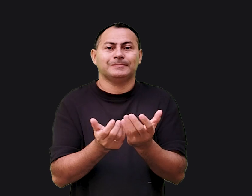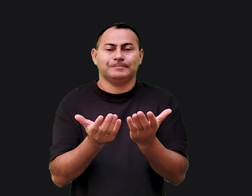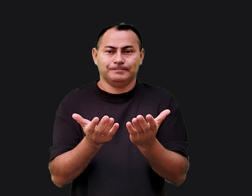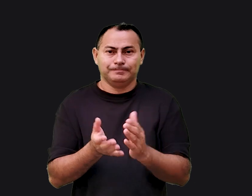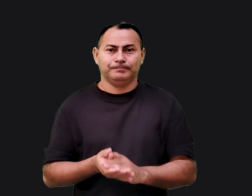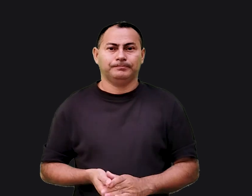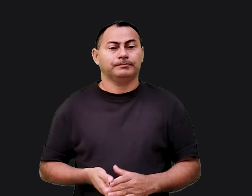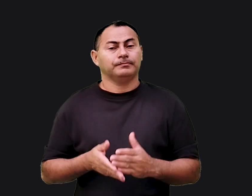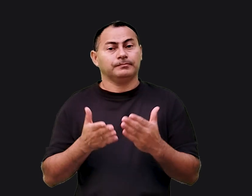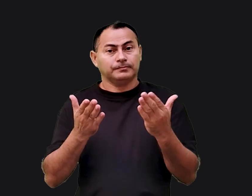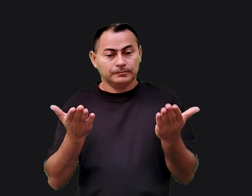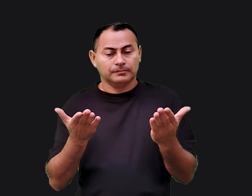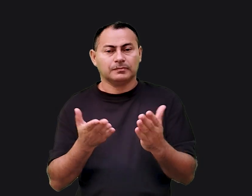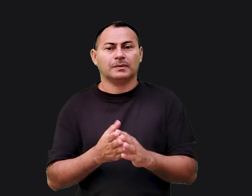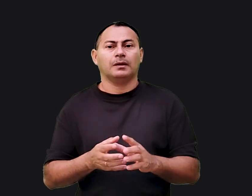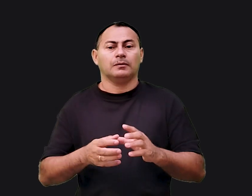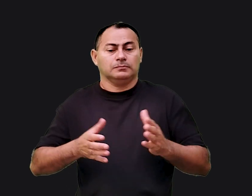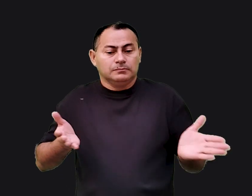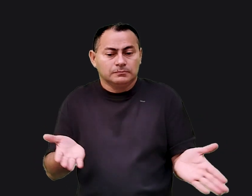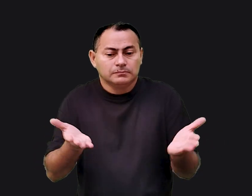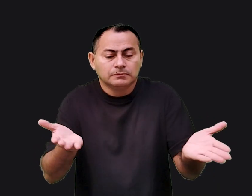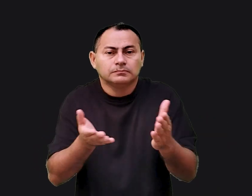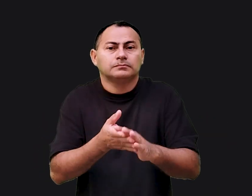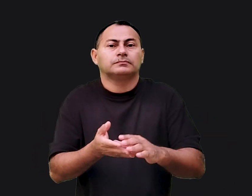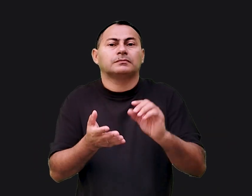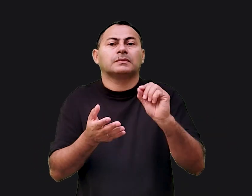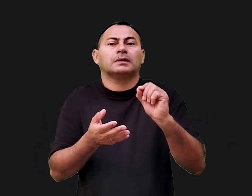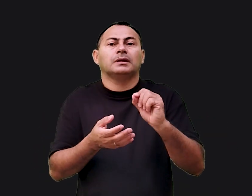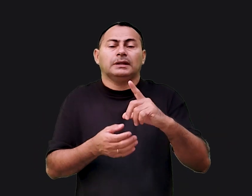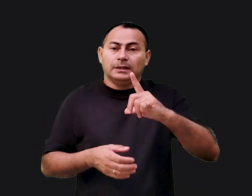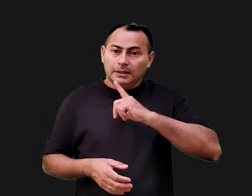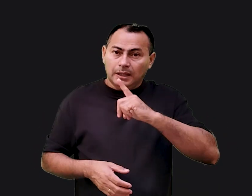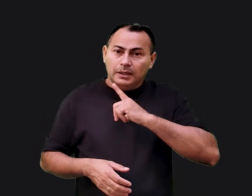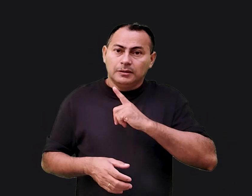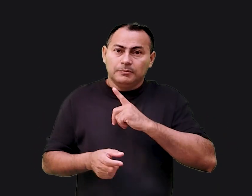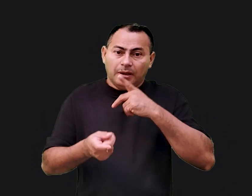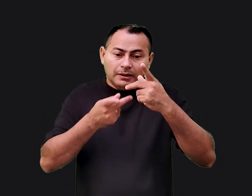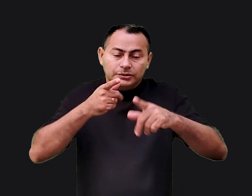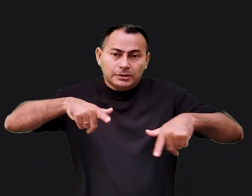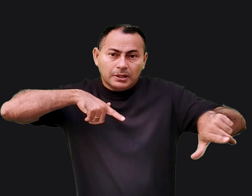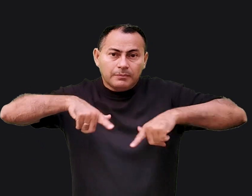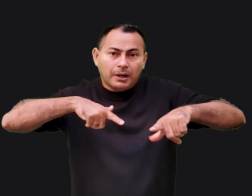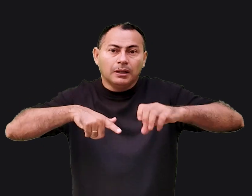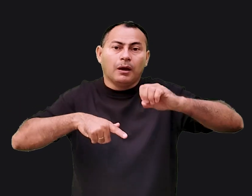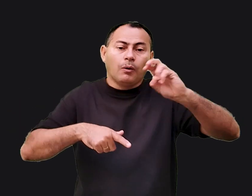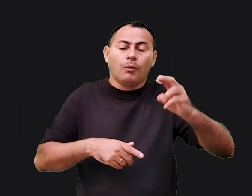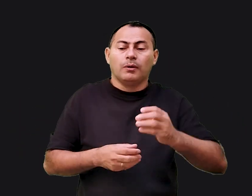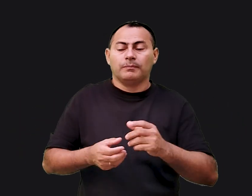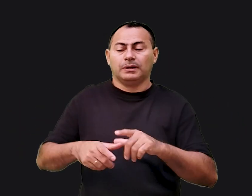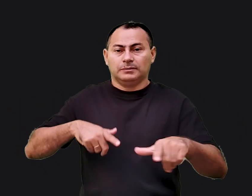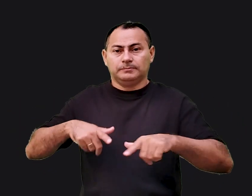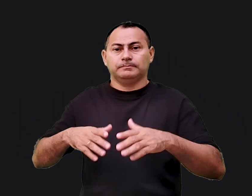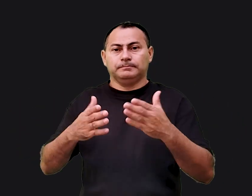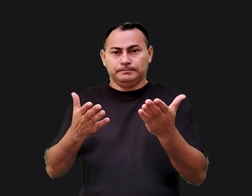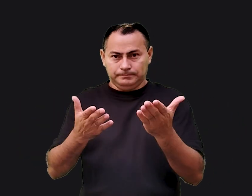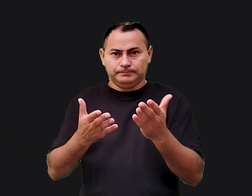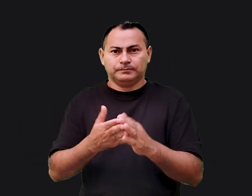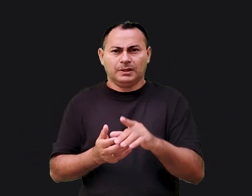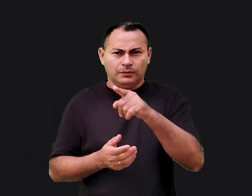receber essa é uma das motivações que se tem de se trabalhar ou para se trabalhar se